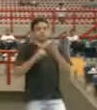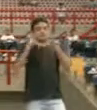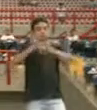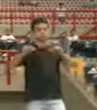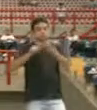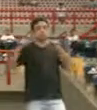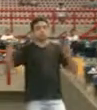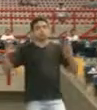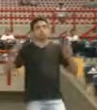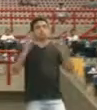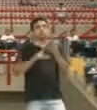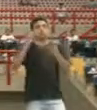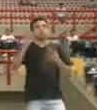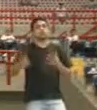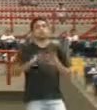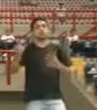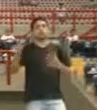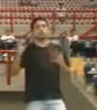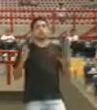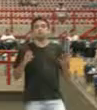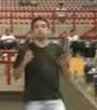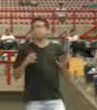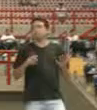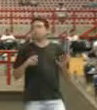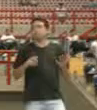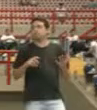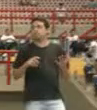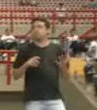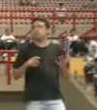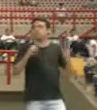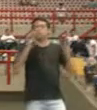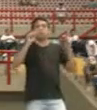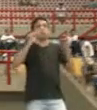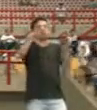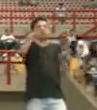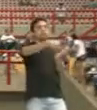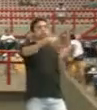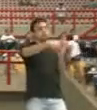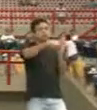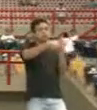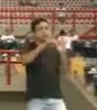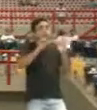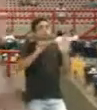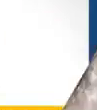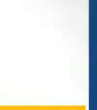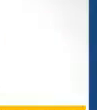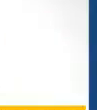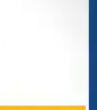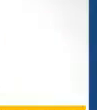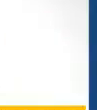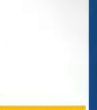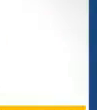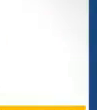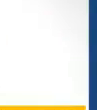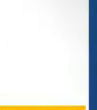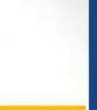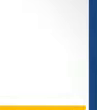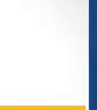científicas, jornalísticas, literárias. O que seria a conclusão? Vamos lá. Em